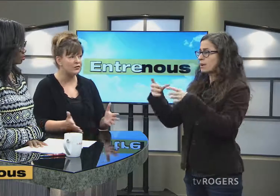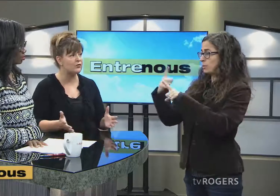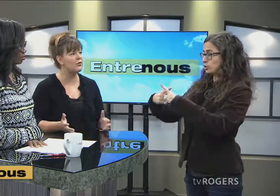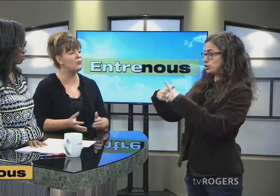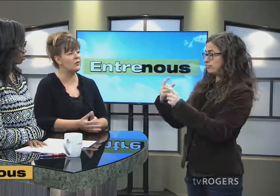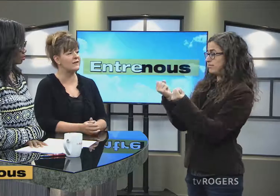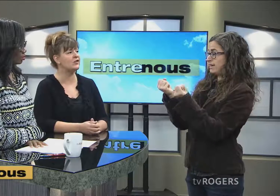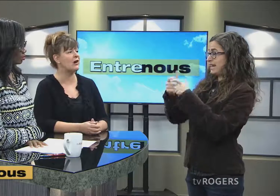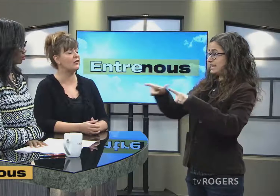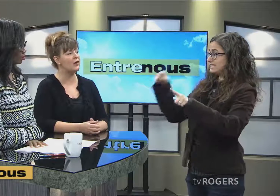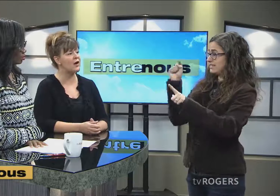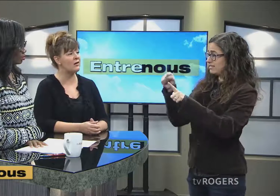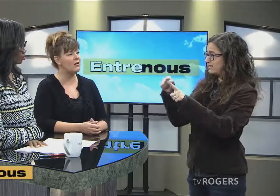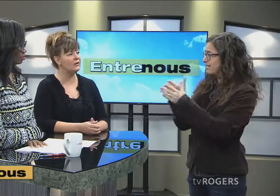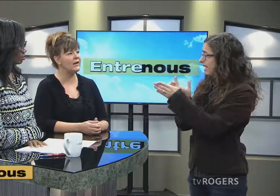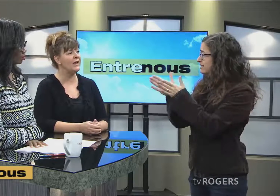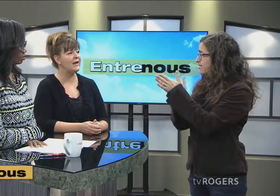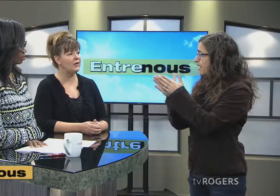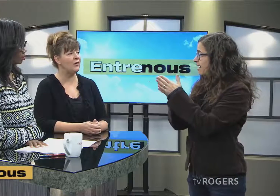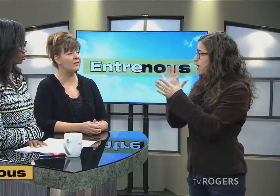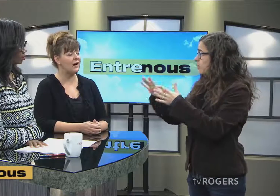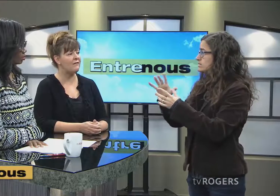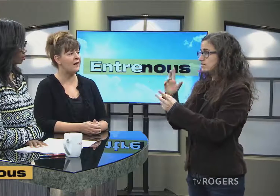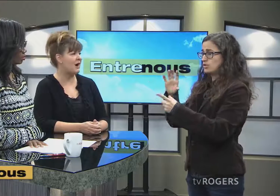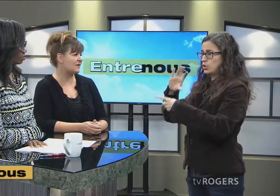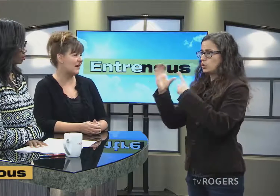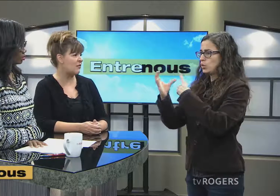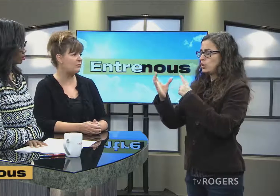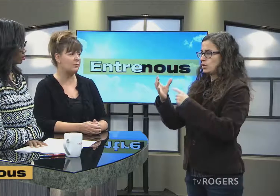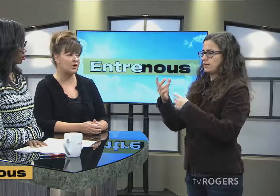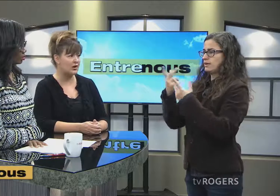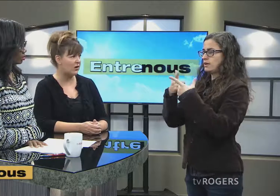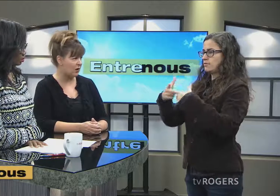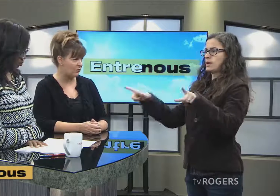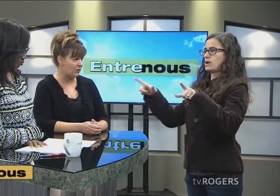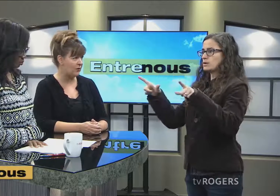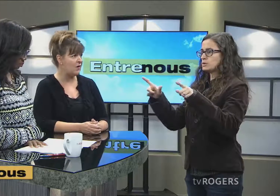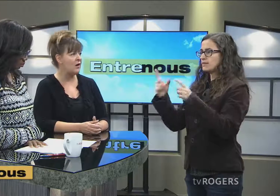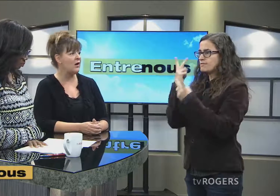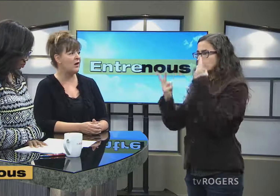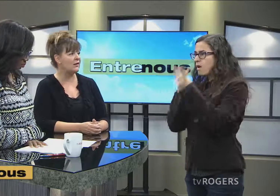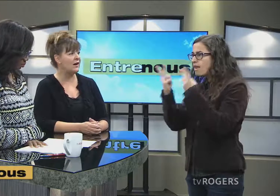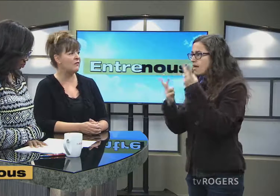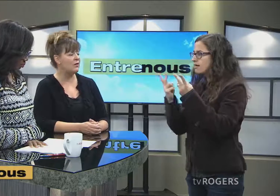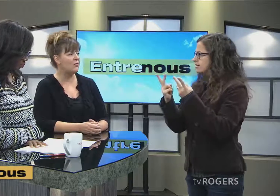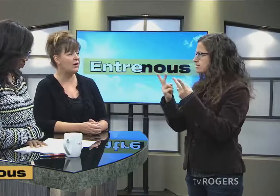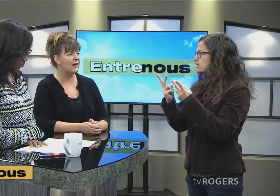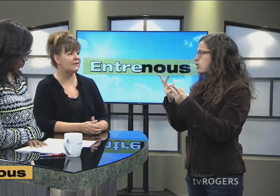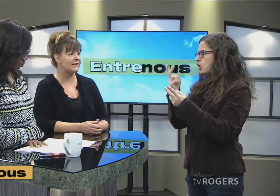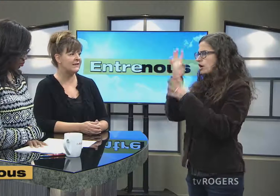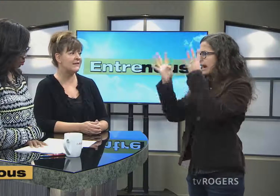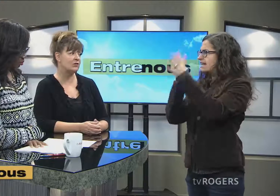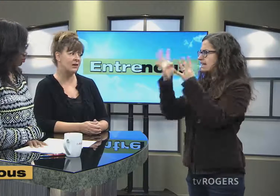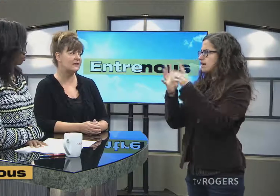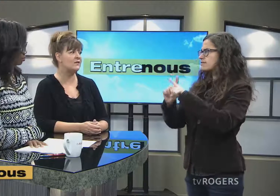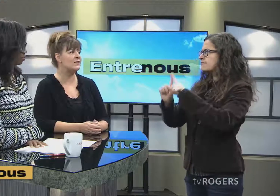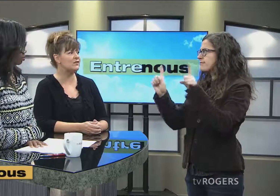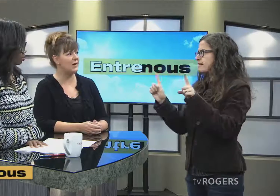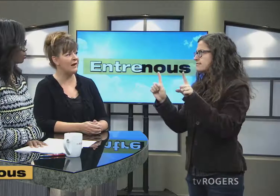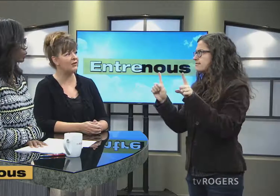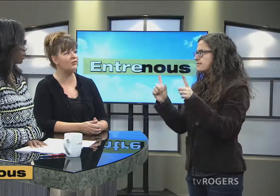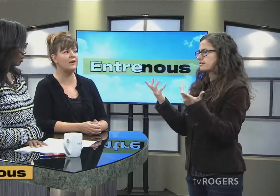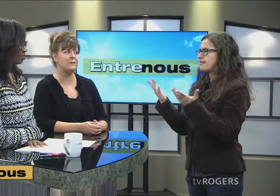des ouvertures pour que ces gens-là se rencontrent et travaillent ensemble, des projets en commun. Dans le fond, la langue des signes, c'est une